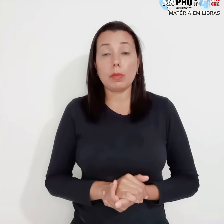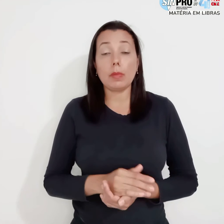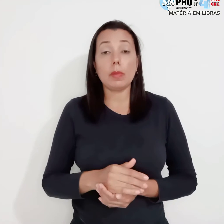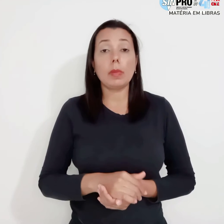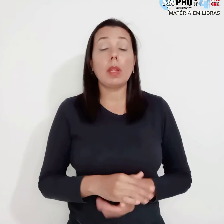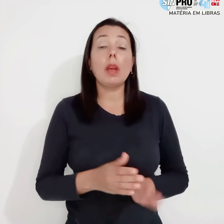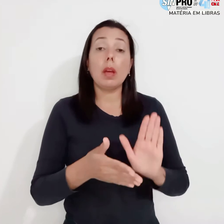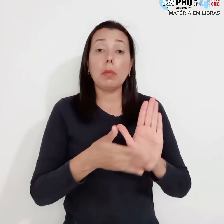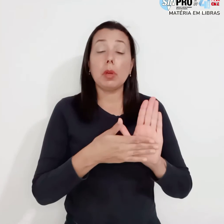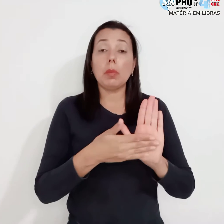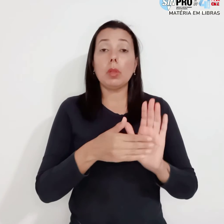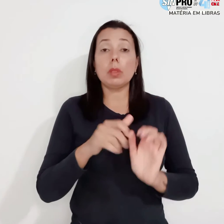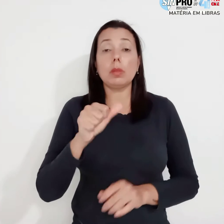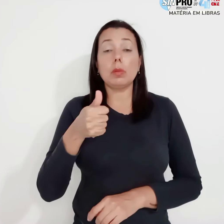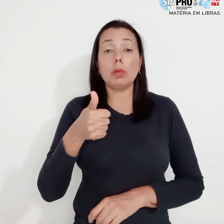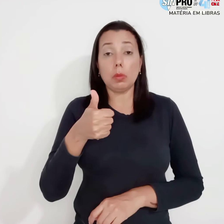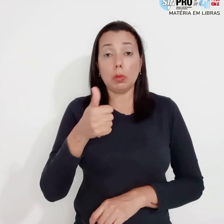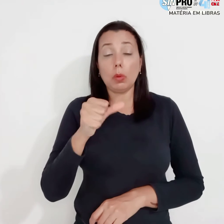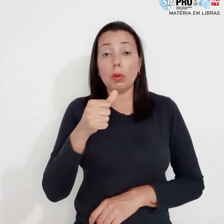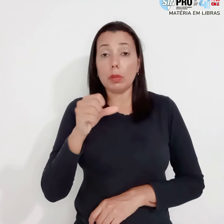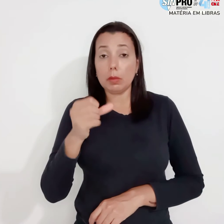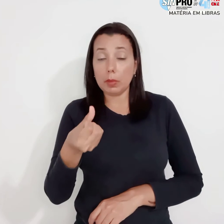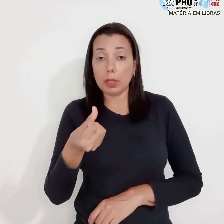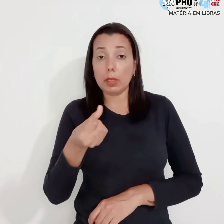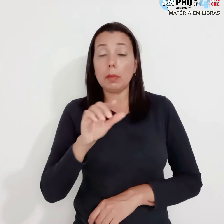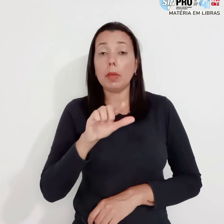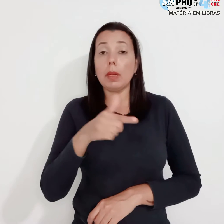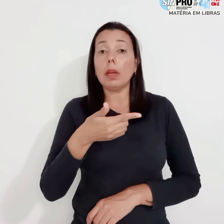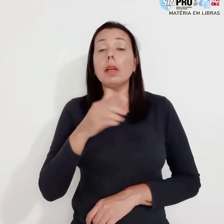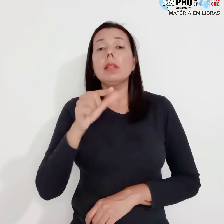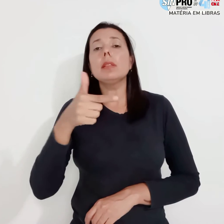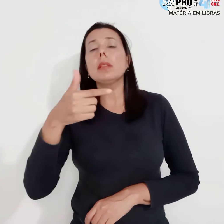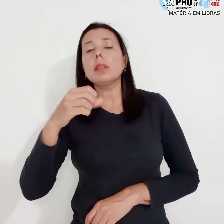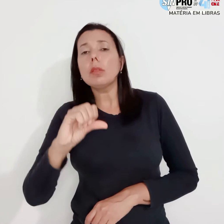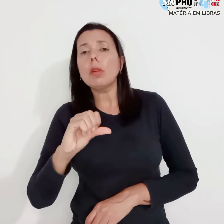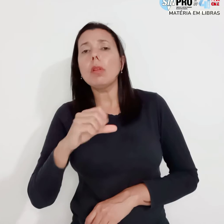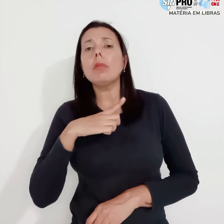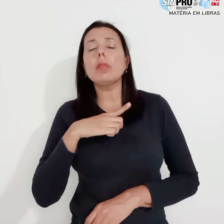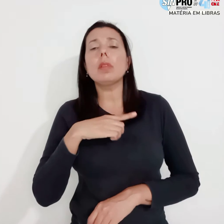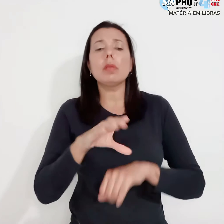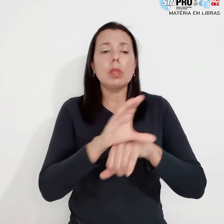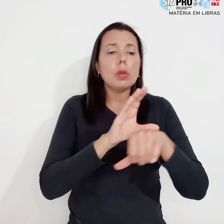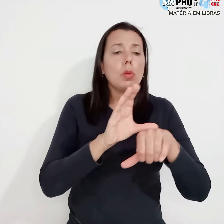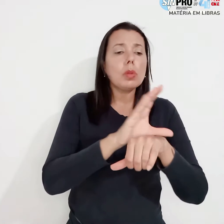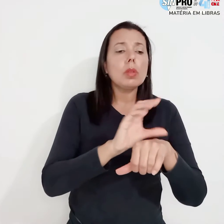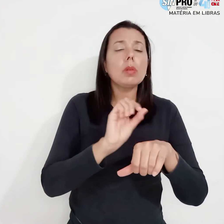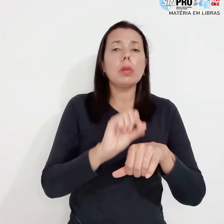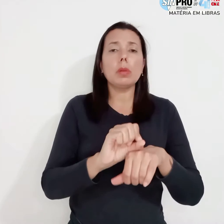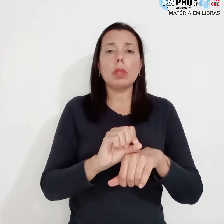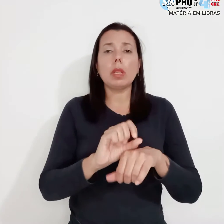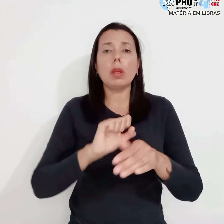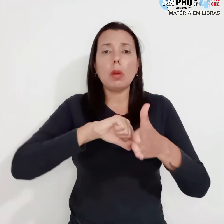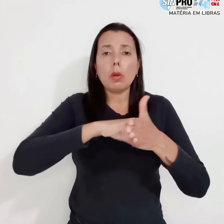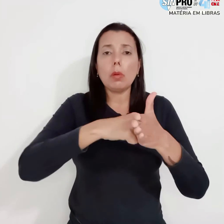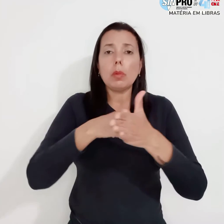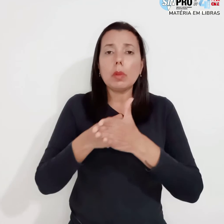A PEC 186-19 coloca na Constituição um